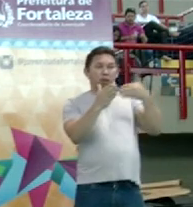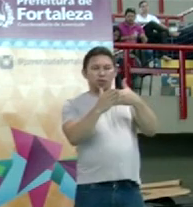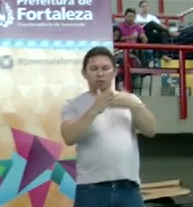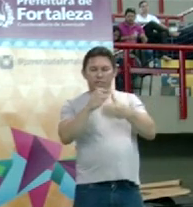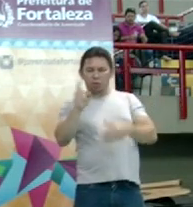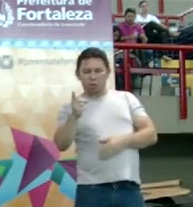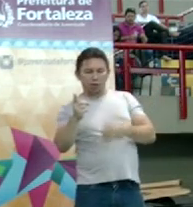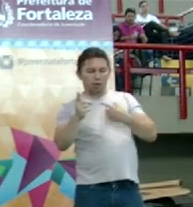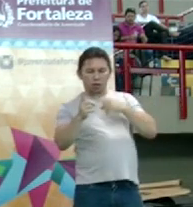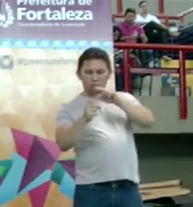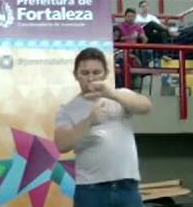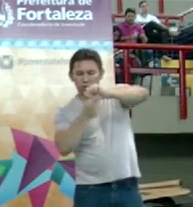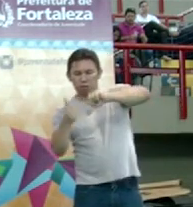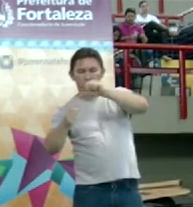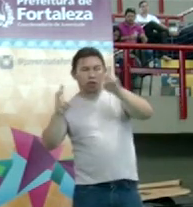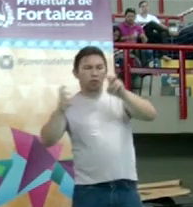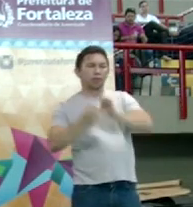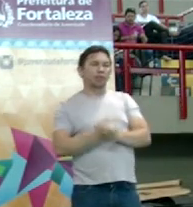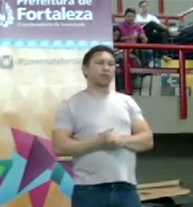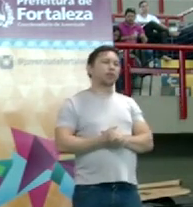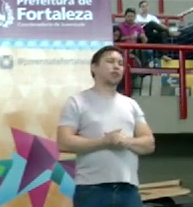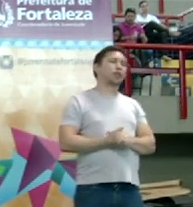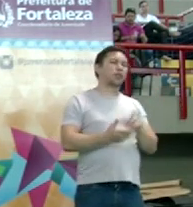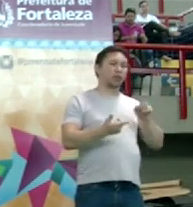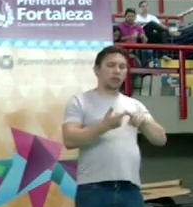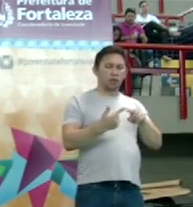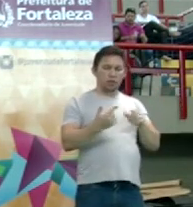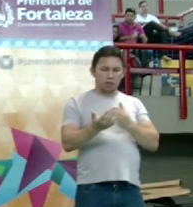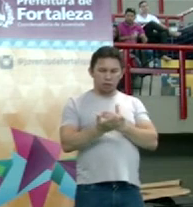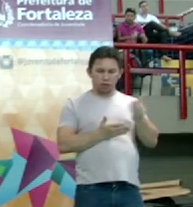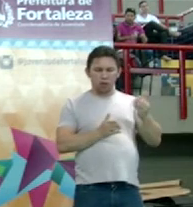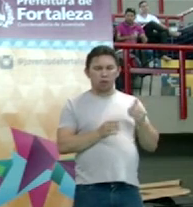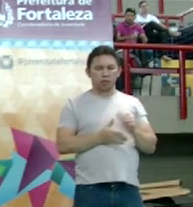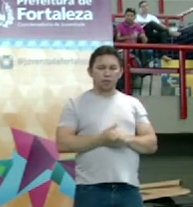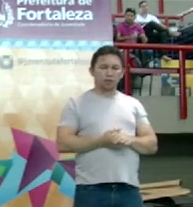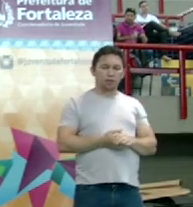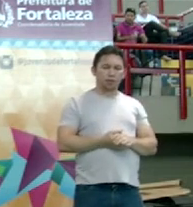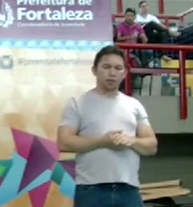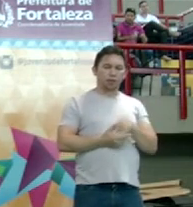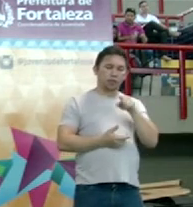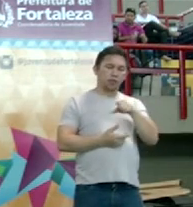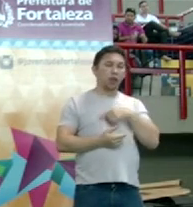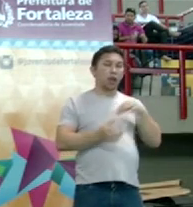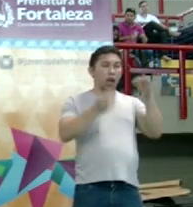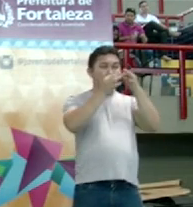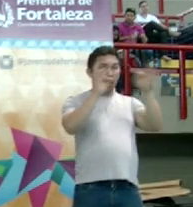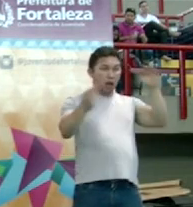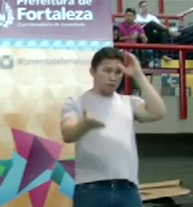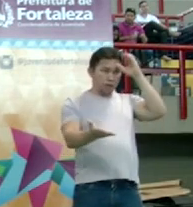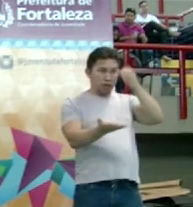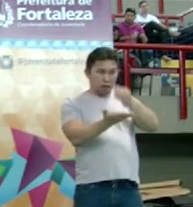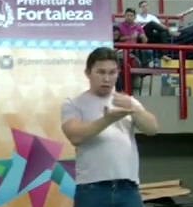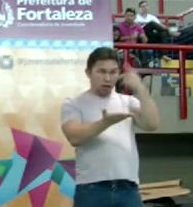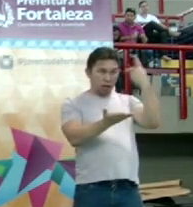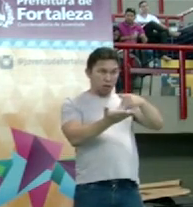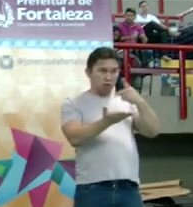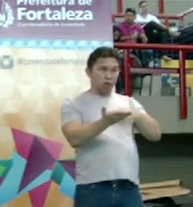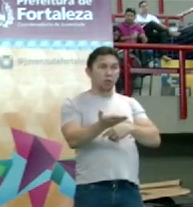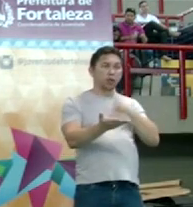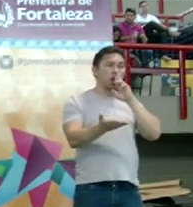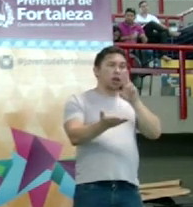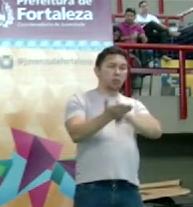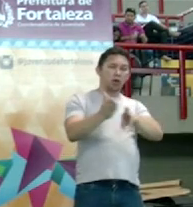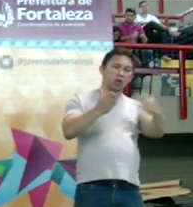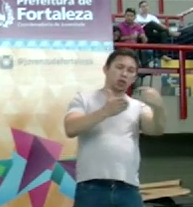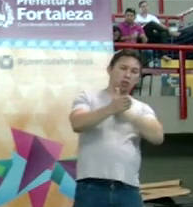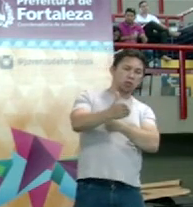frase, tá? Bem, vamos adiantar aqui um pouquinho. A frase tese pode ser a resposta de uma